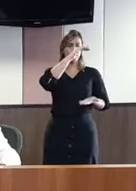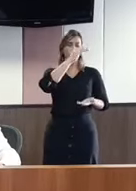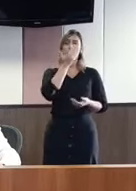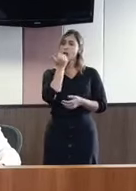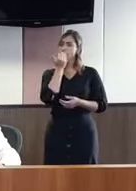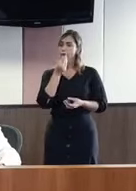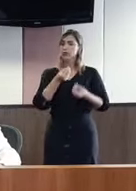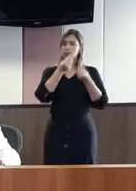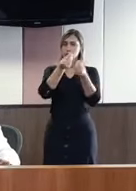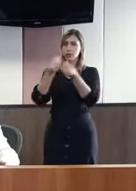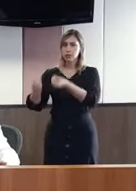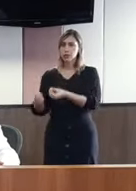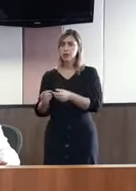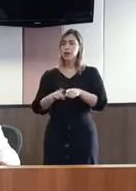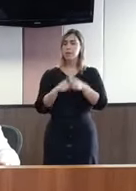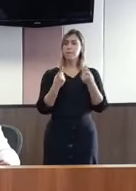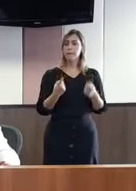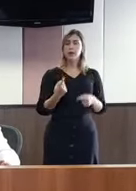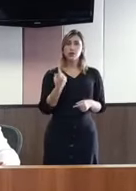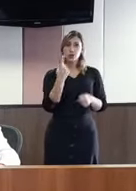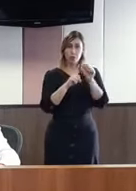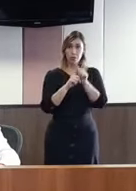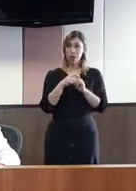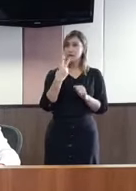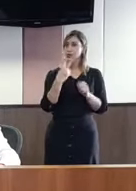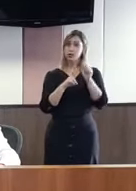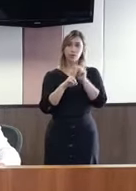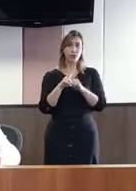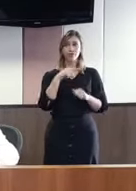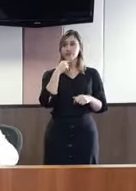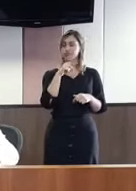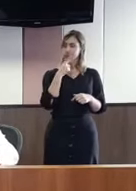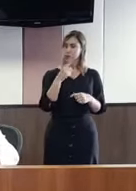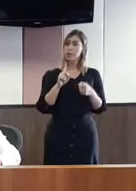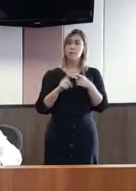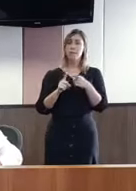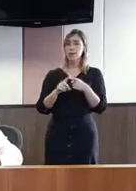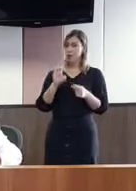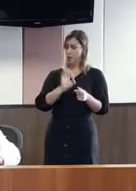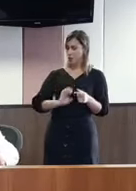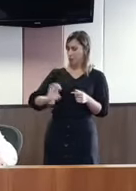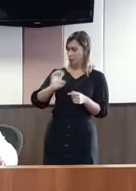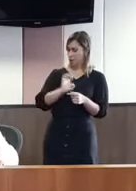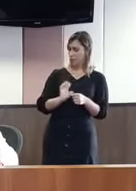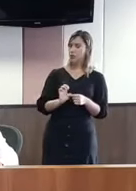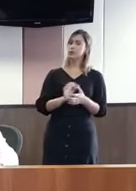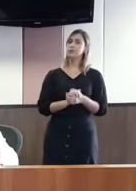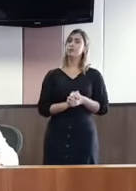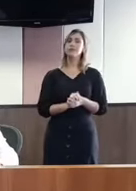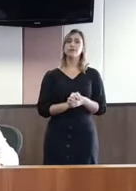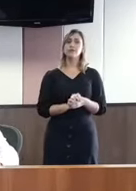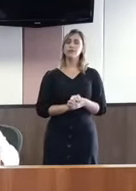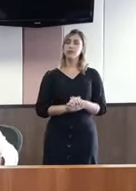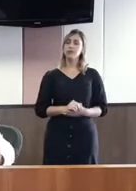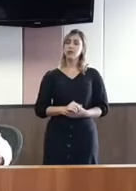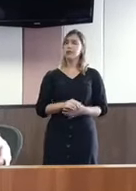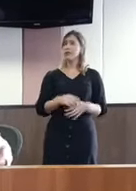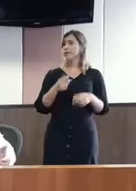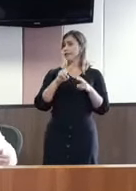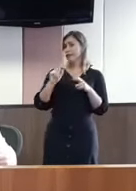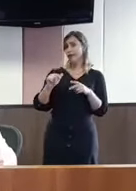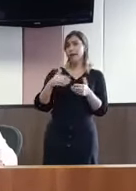Grosso inteiro, se nós ficarmos aí um mês, dois meses parados. Porque os microempresários, as pequenas empresas, elas vão mandar